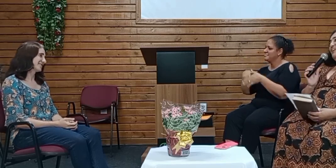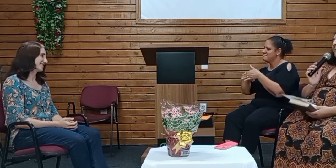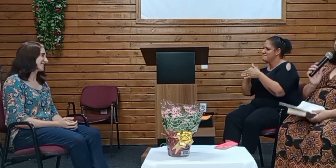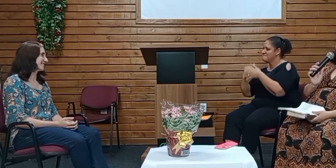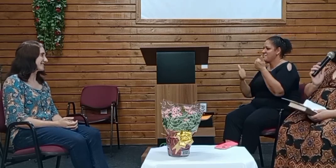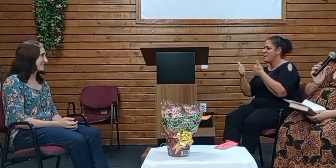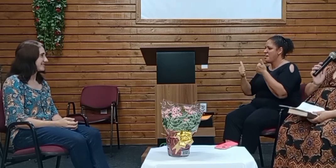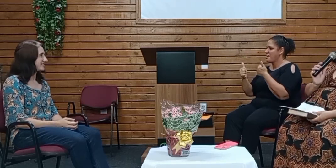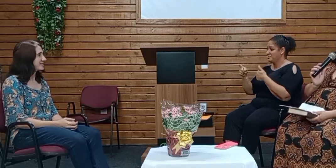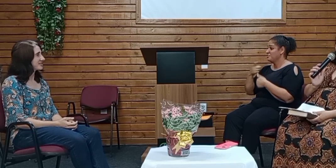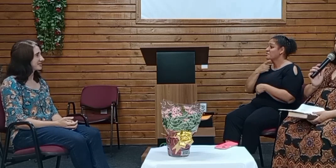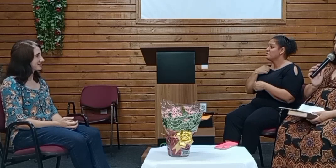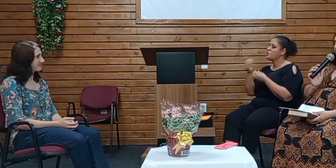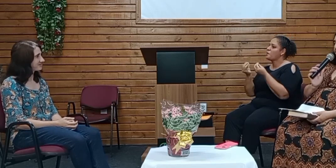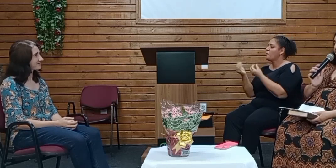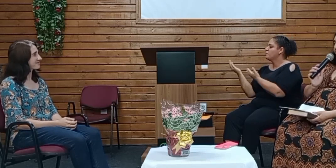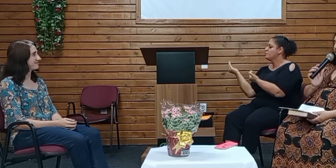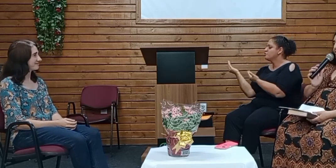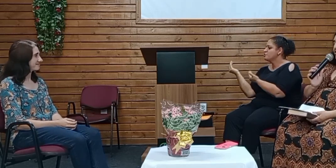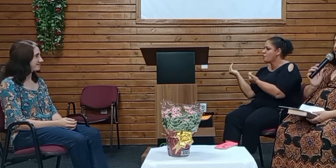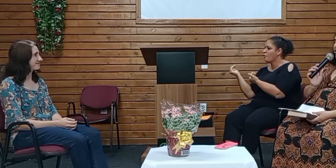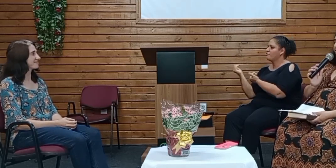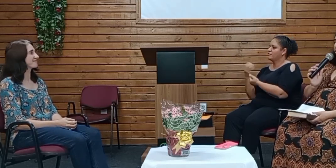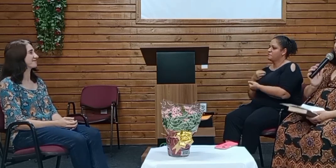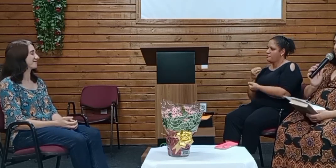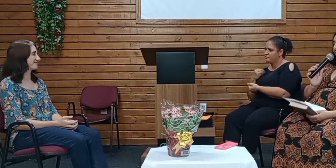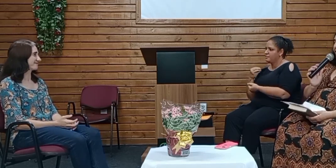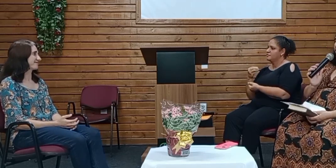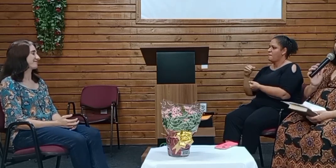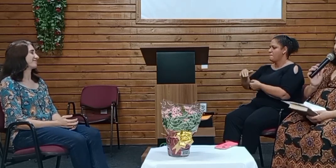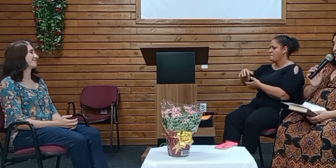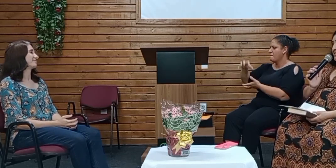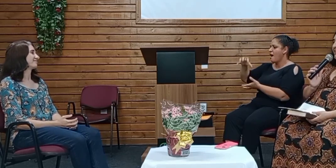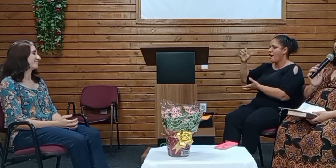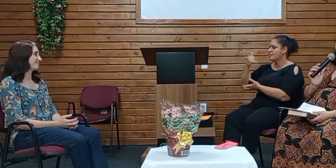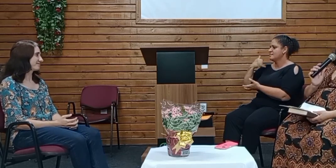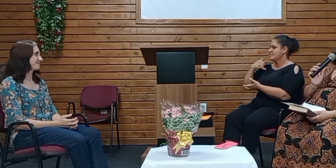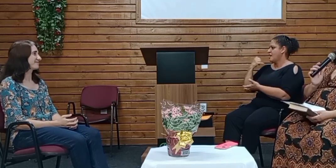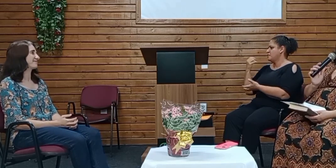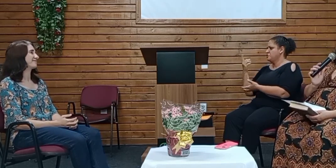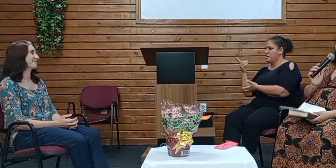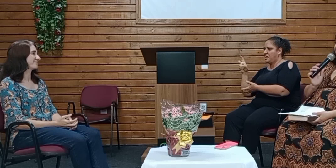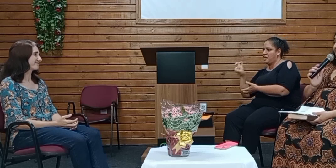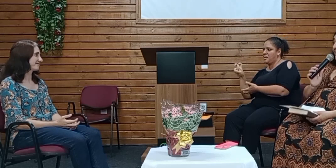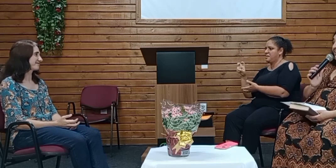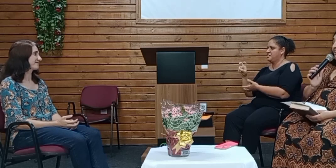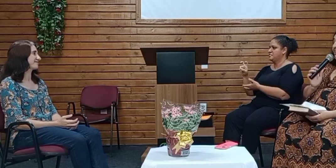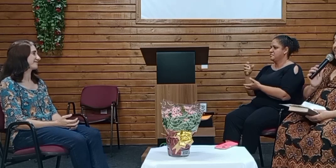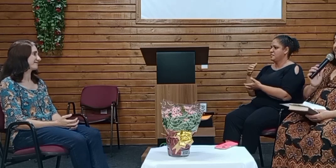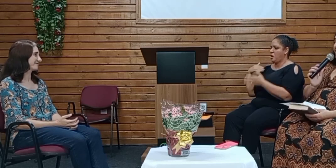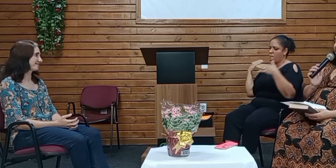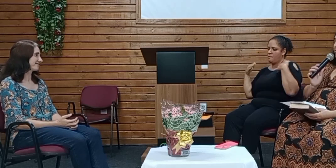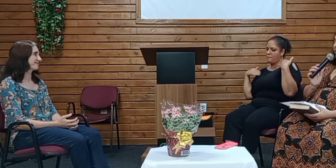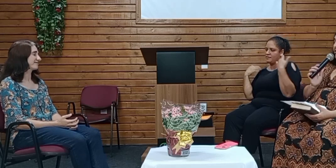futebol. Então, assim, como é que foi a tua juventude, assim, quando tu ficou maior, mocinha, já pensava em